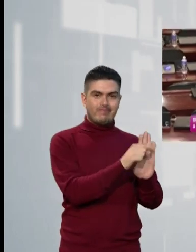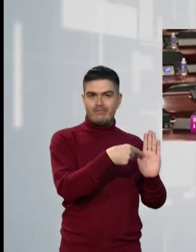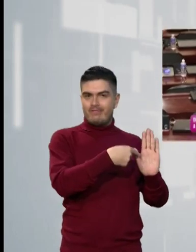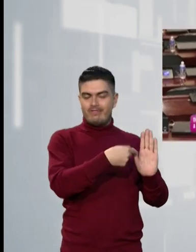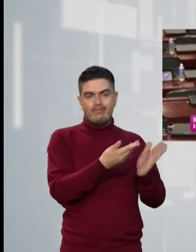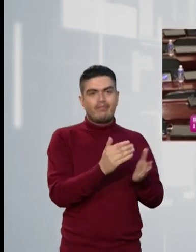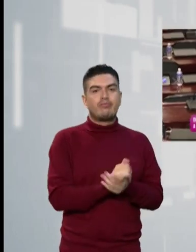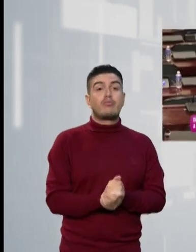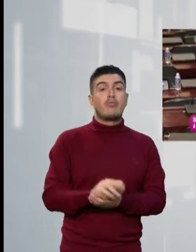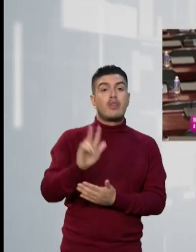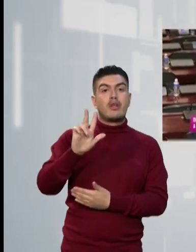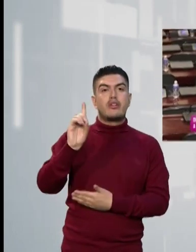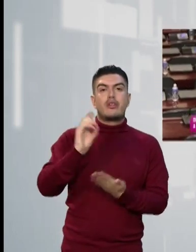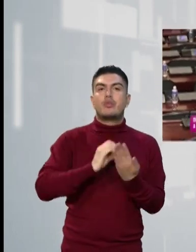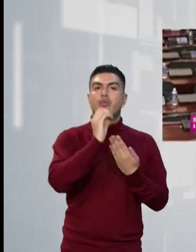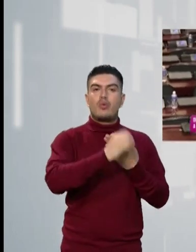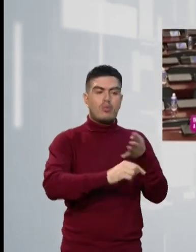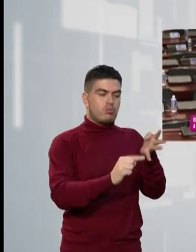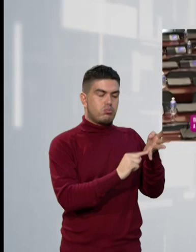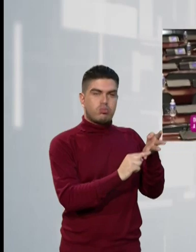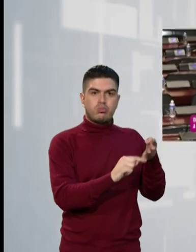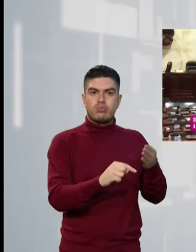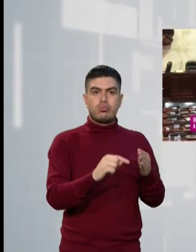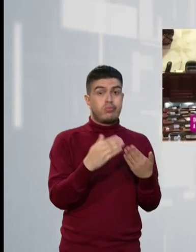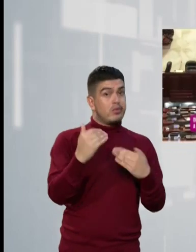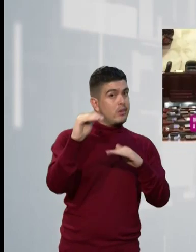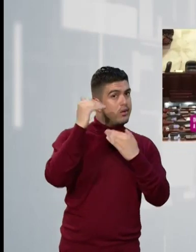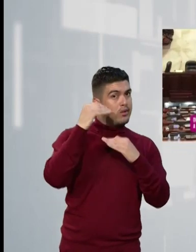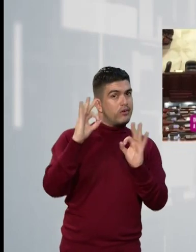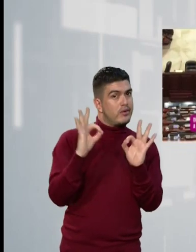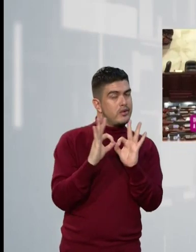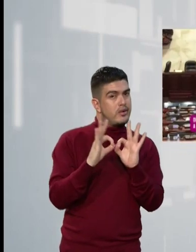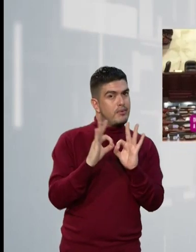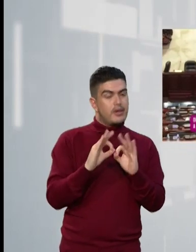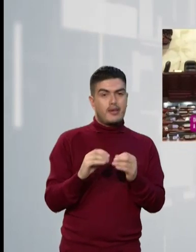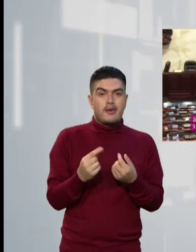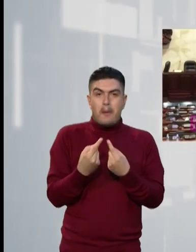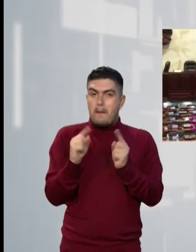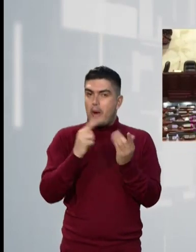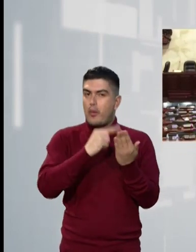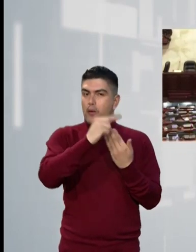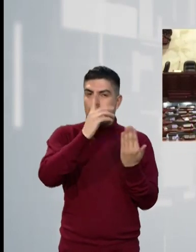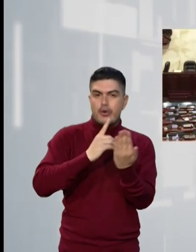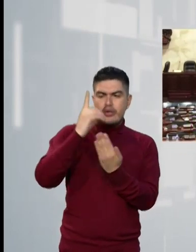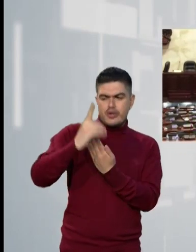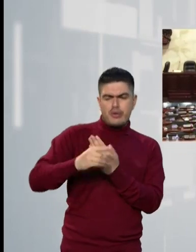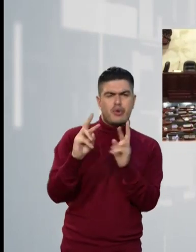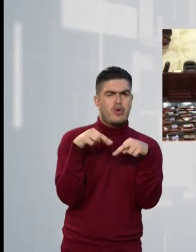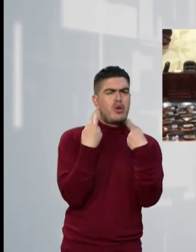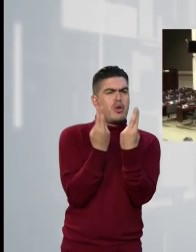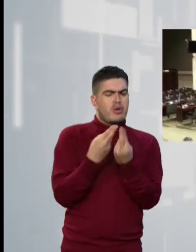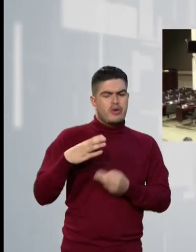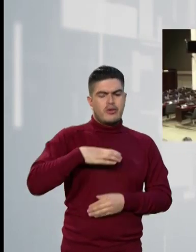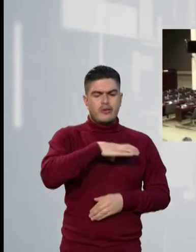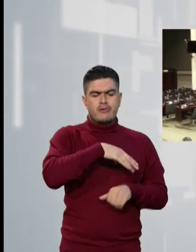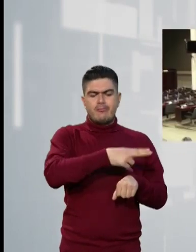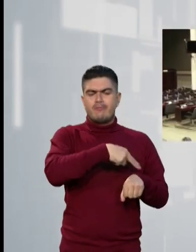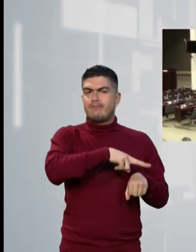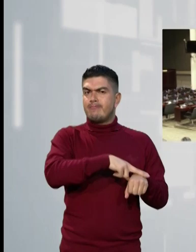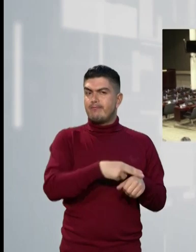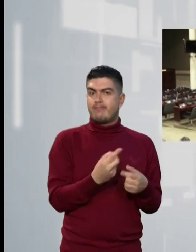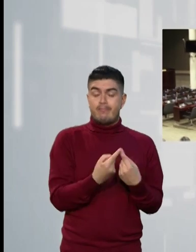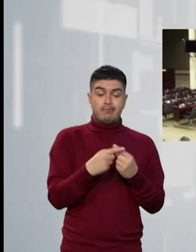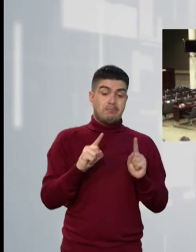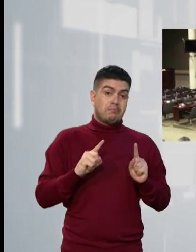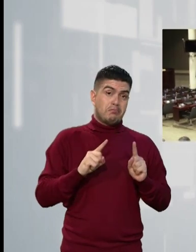31 de octubre finaliza el periodo legislativo pero las autoridades han prometido extender en noviembre y diciembre las sesiones Aunque en la fecha Siguen sin